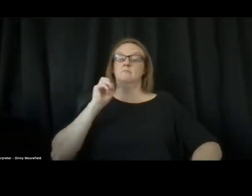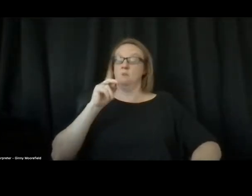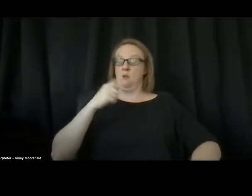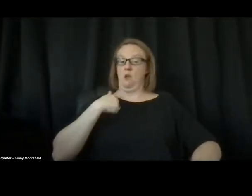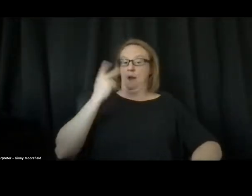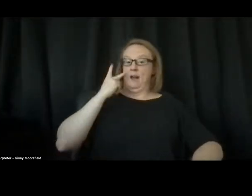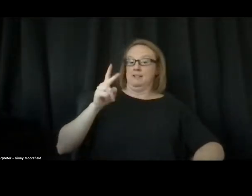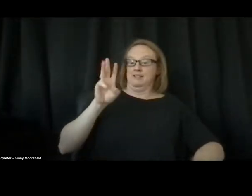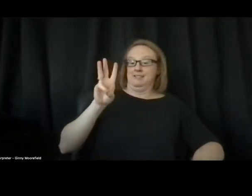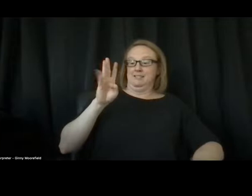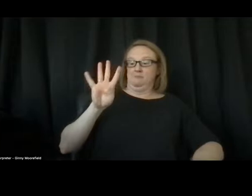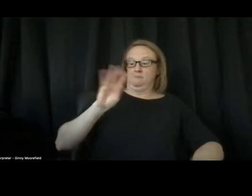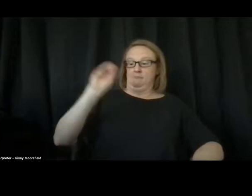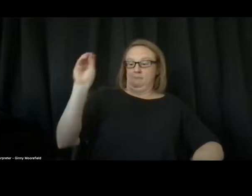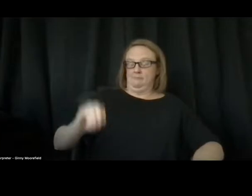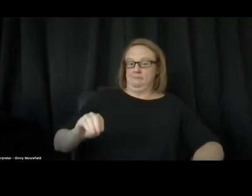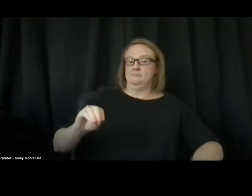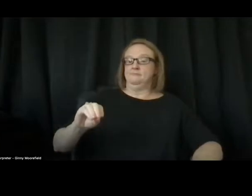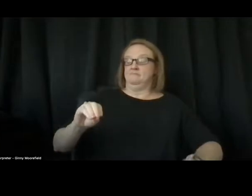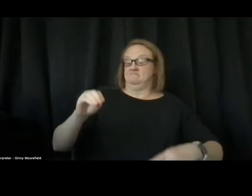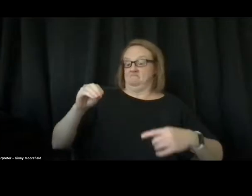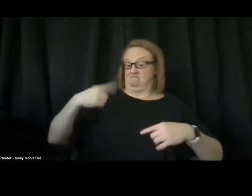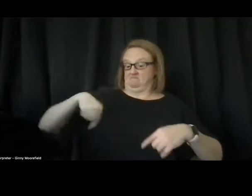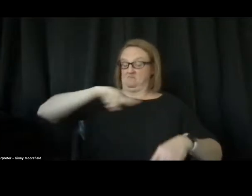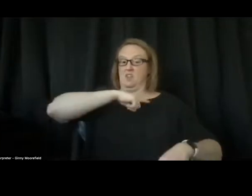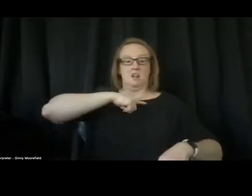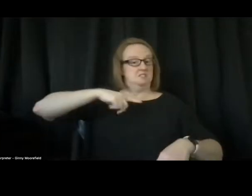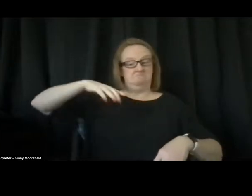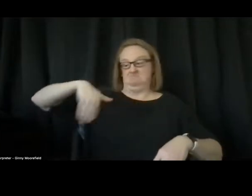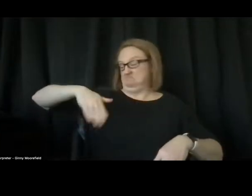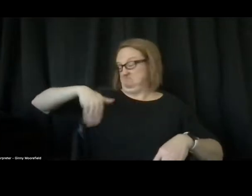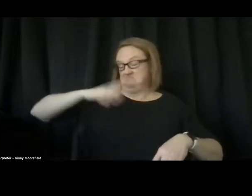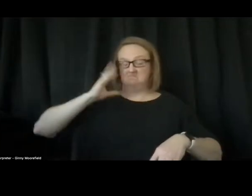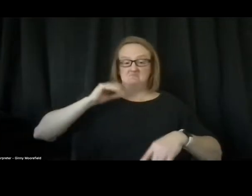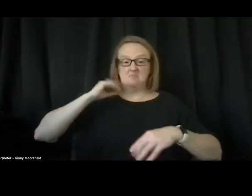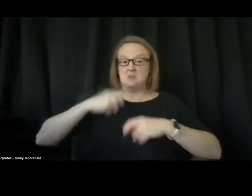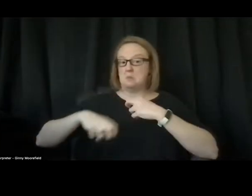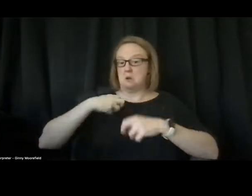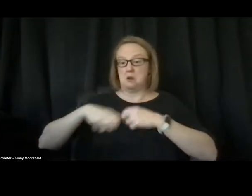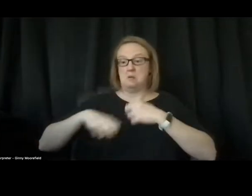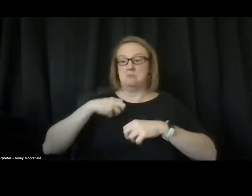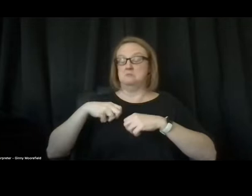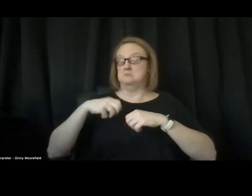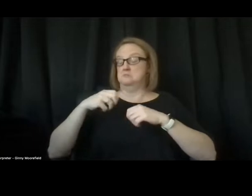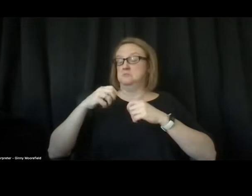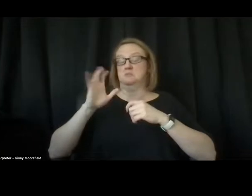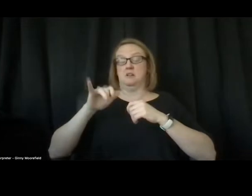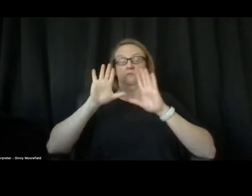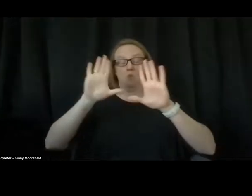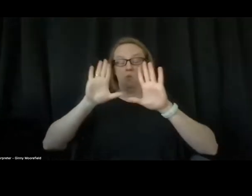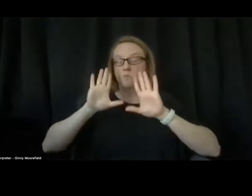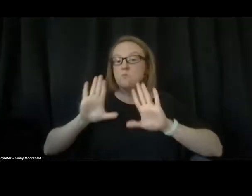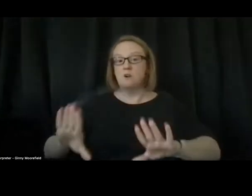entonces según mi pantalla 64% no ha experimentado ningún problema a la hora de votar